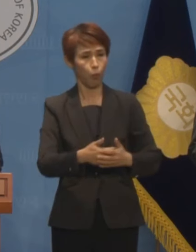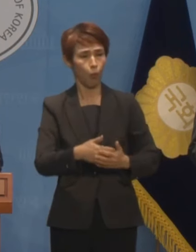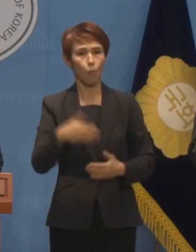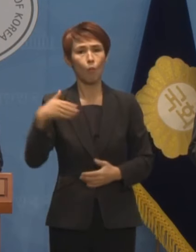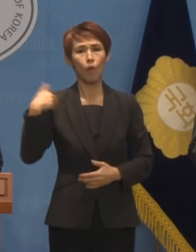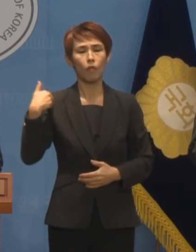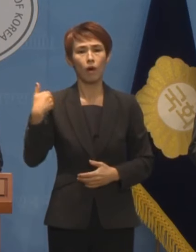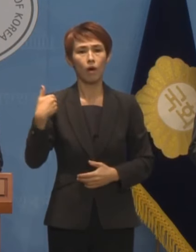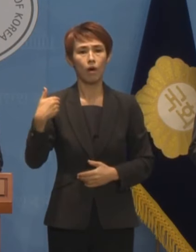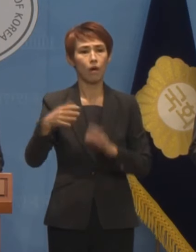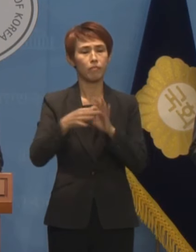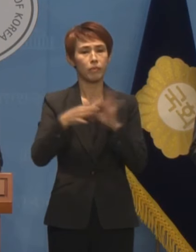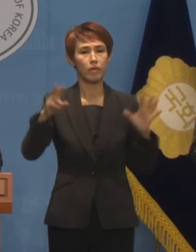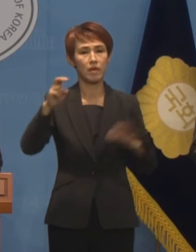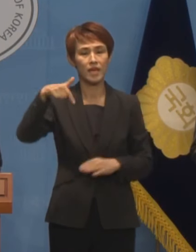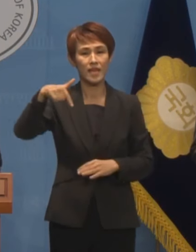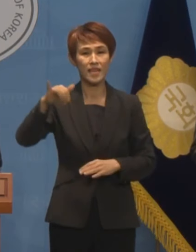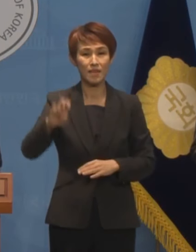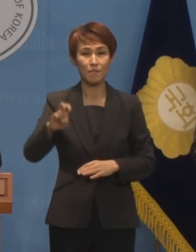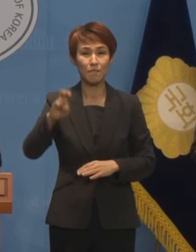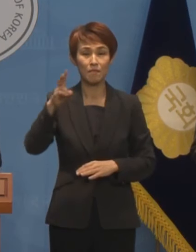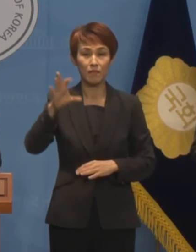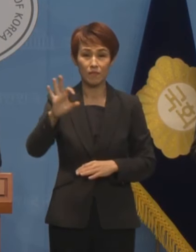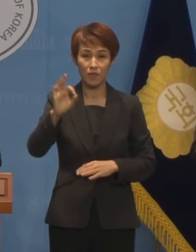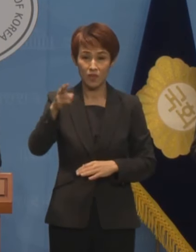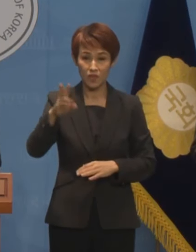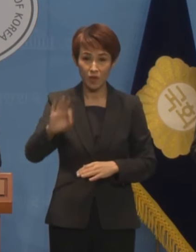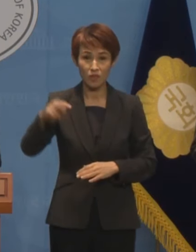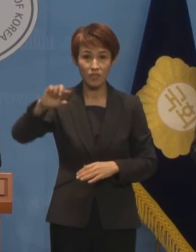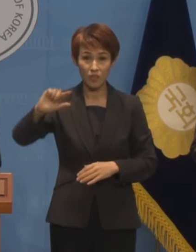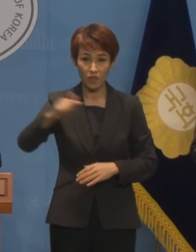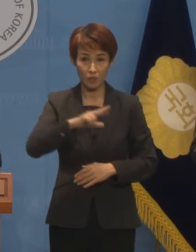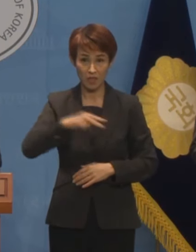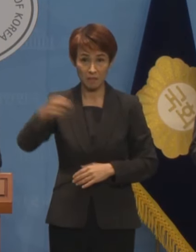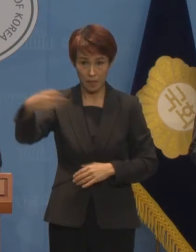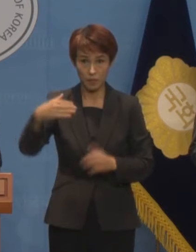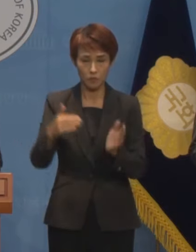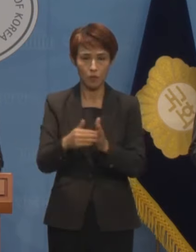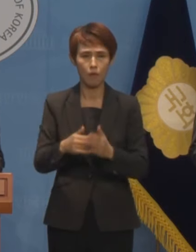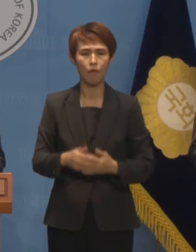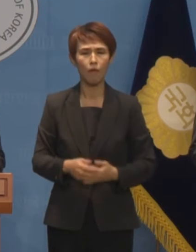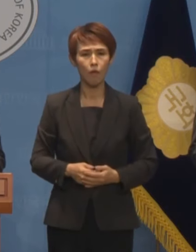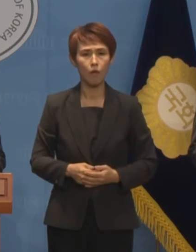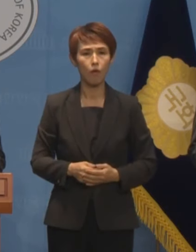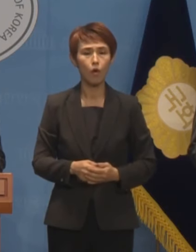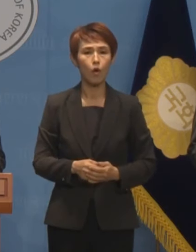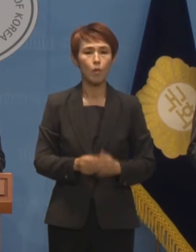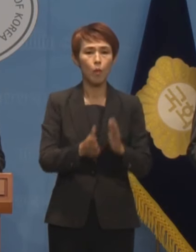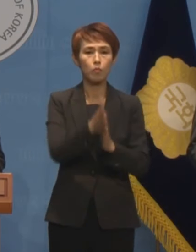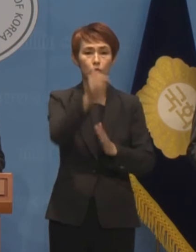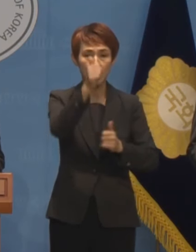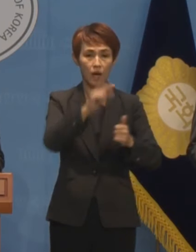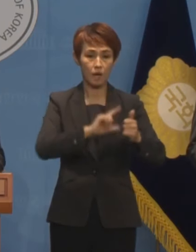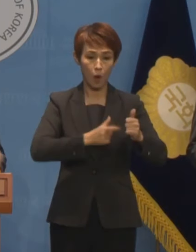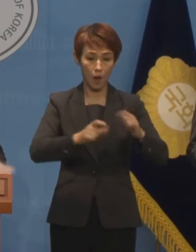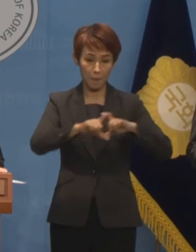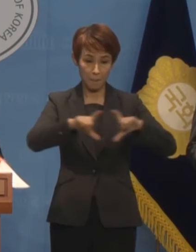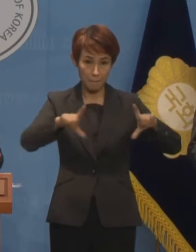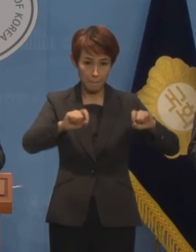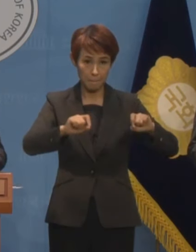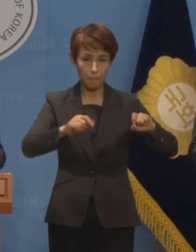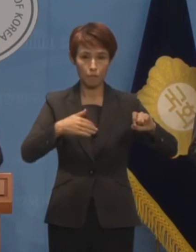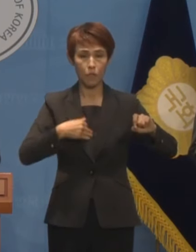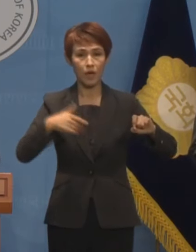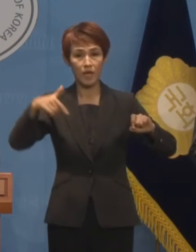자신과는 무관하다고 말했습니다. 만약 김영선 전 의원 말대로 총괄본부장 명함이 자기 의지와 무관한